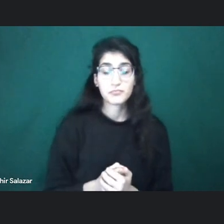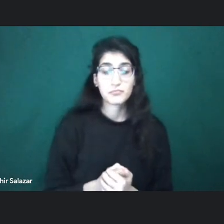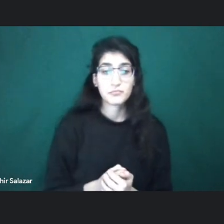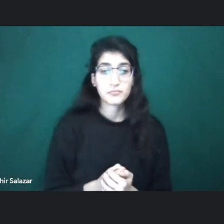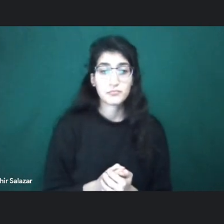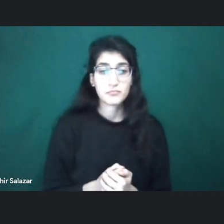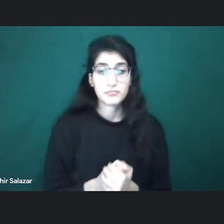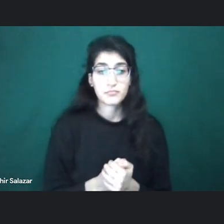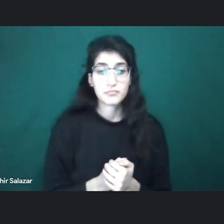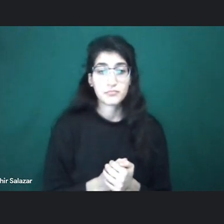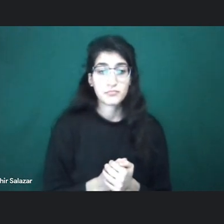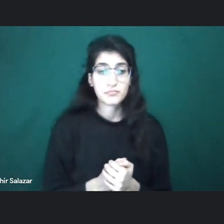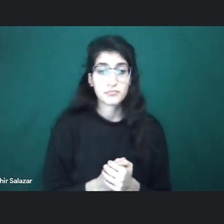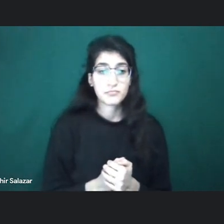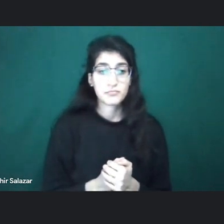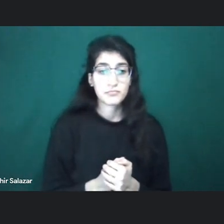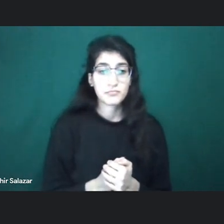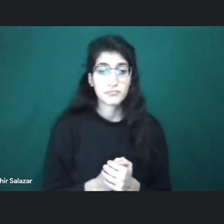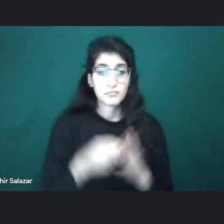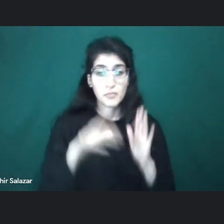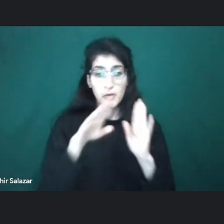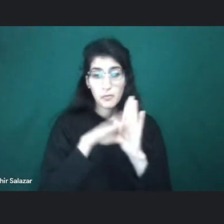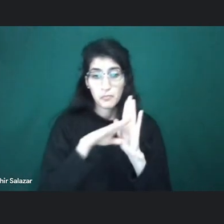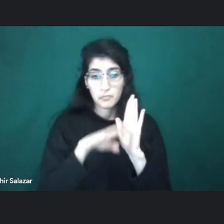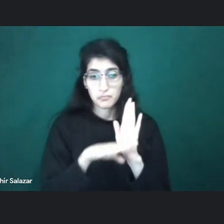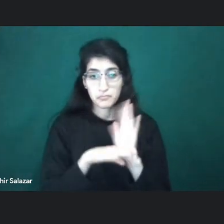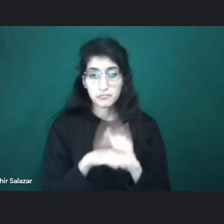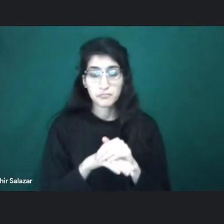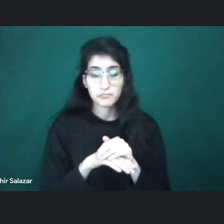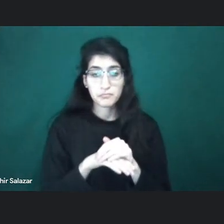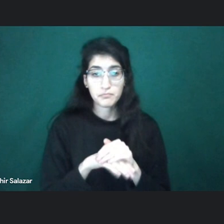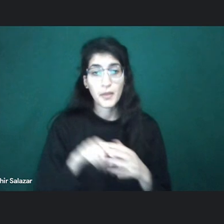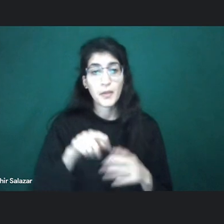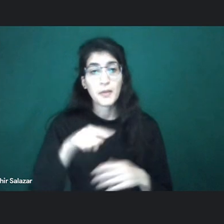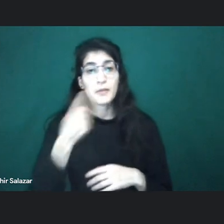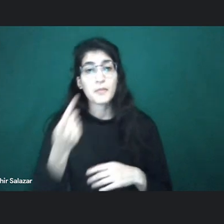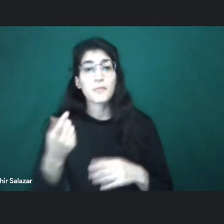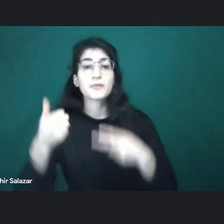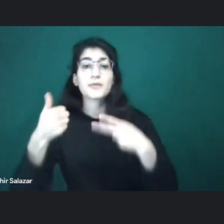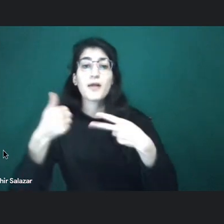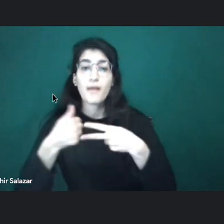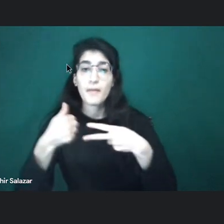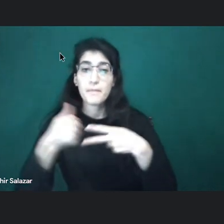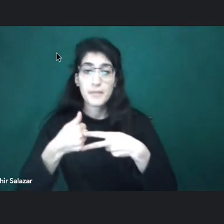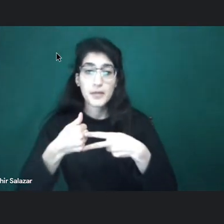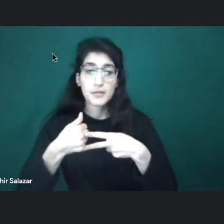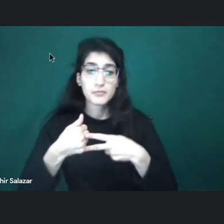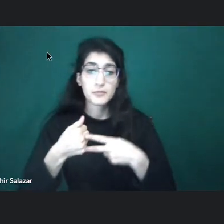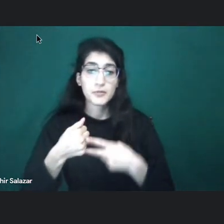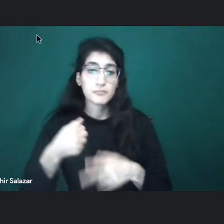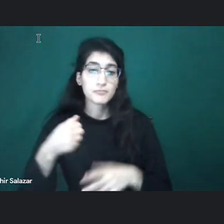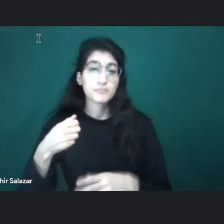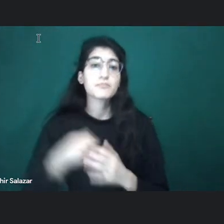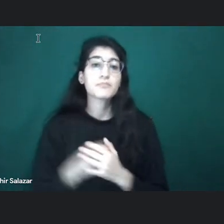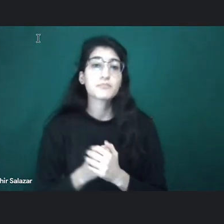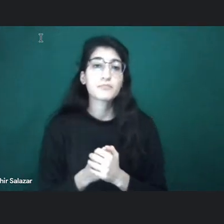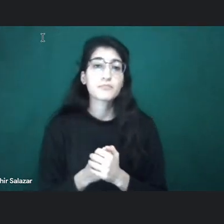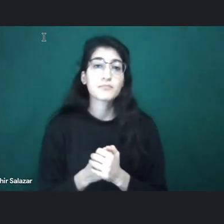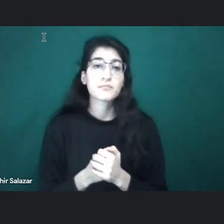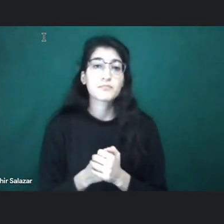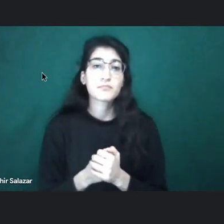associated, essential. ¿Mm? Después tenemos adverbio, simultaneously.